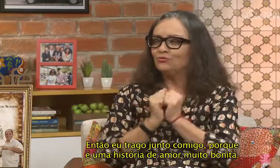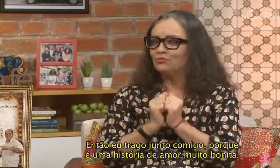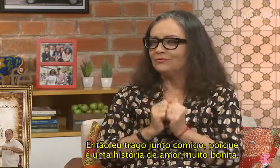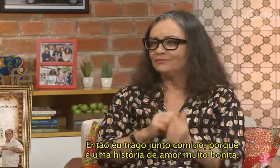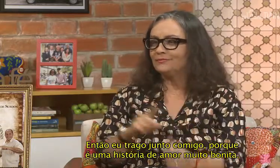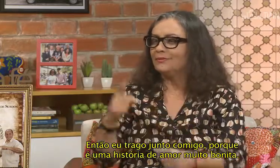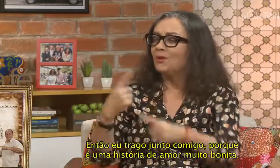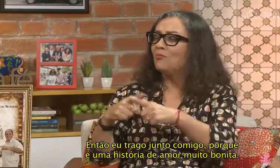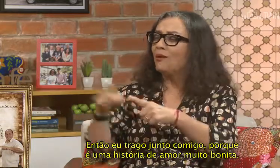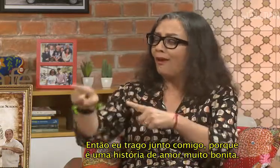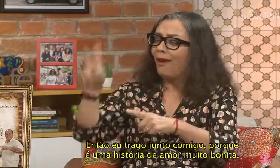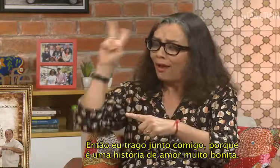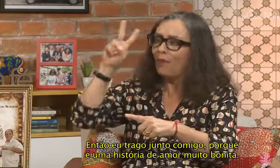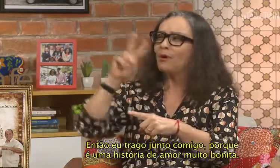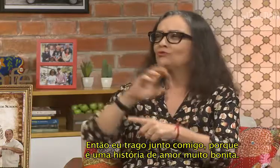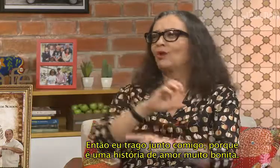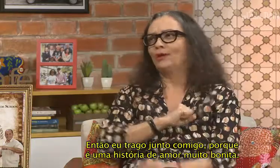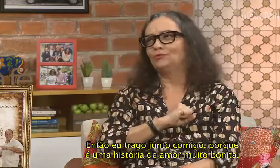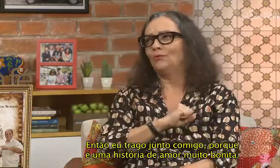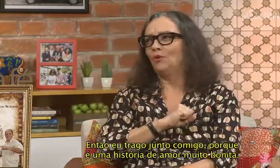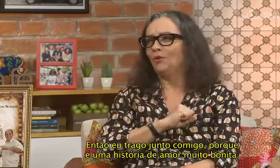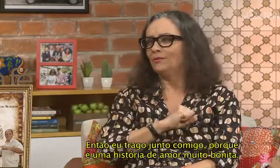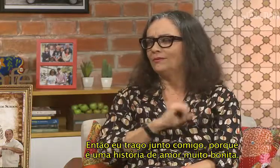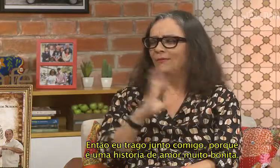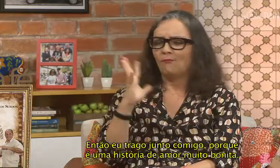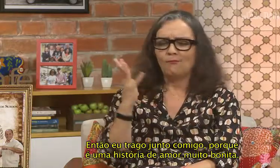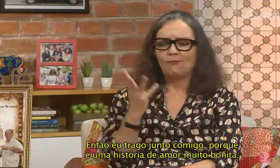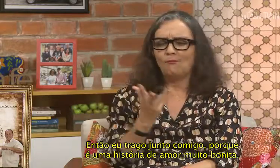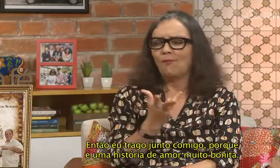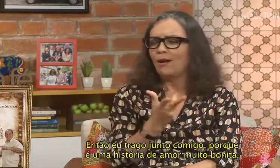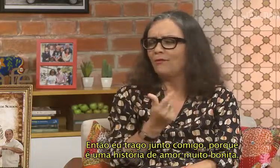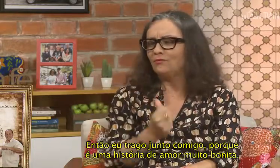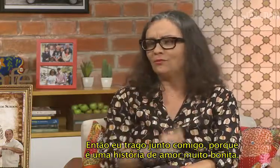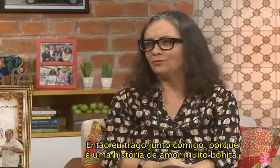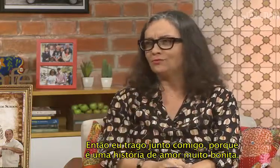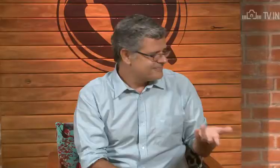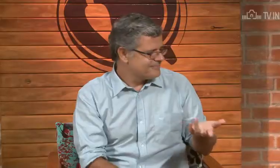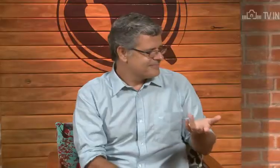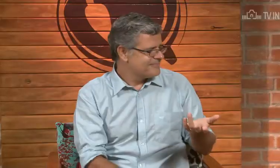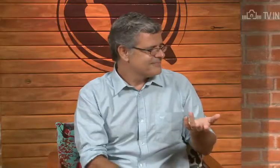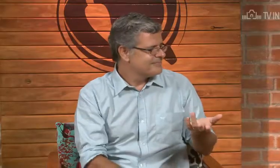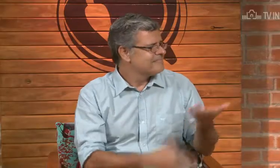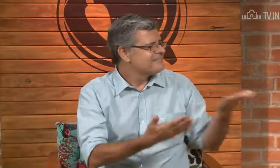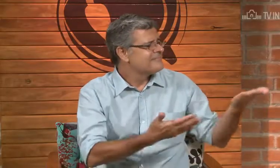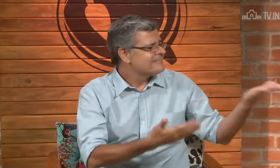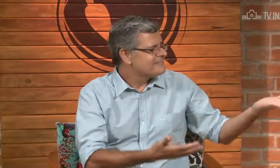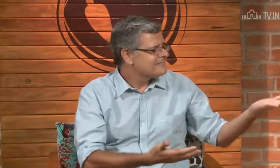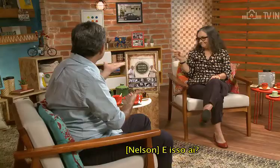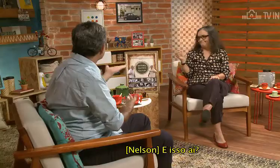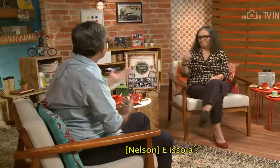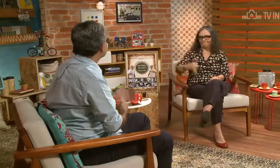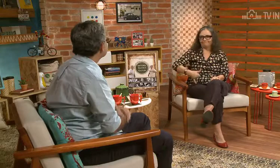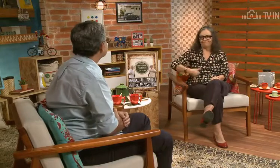trago junto comigo, porque é uma história de amor muito bonita. E isso aí?